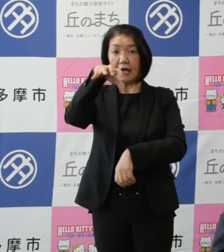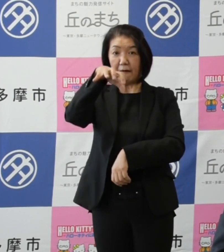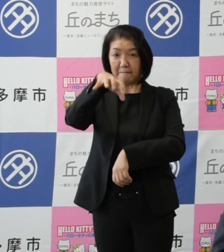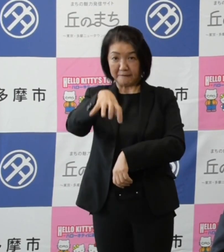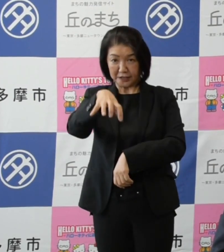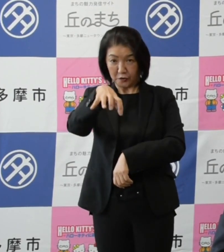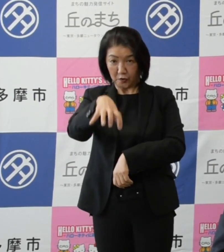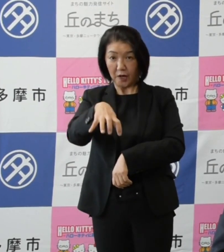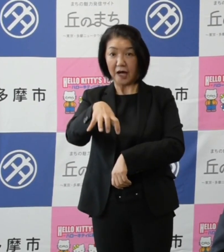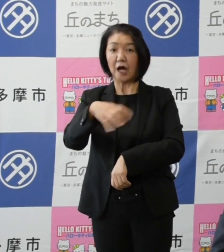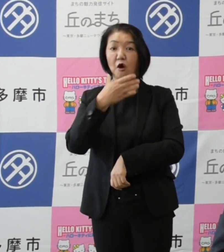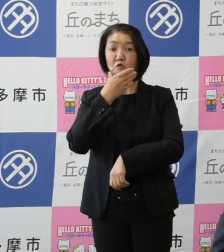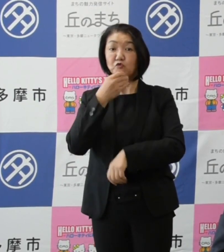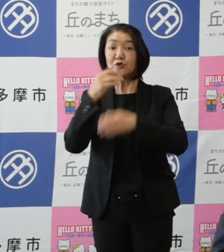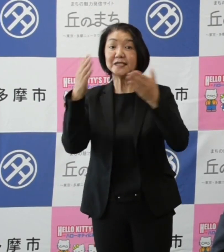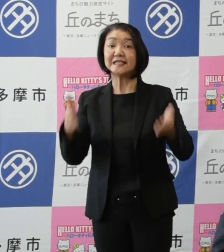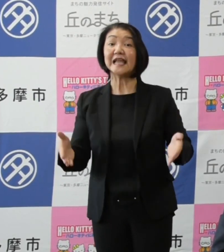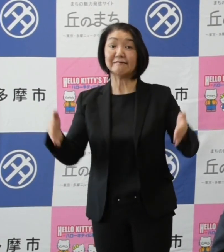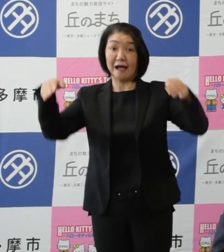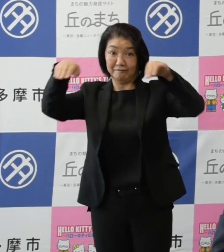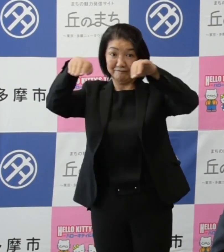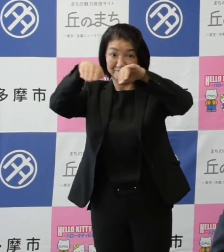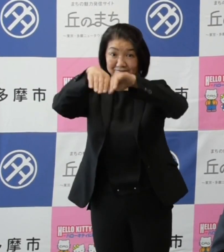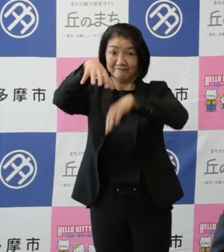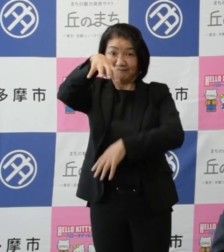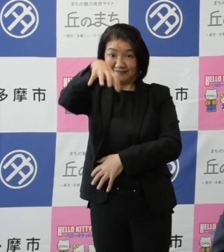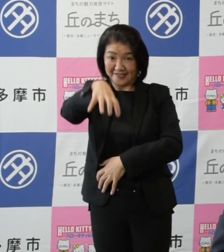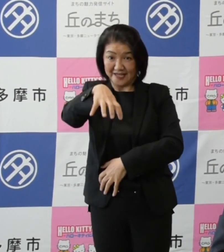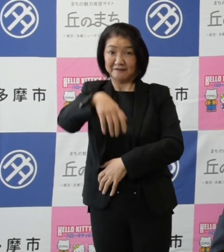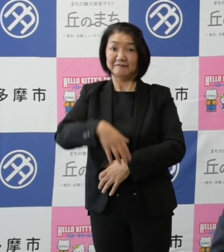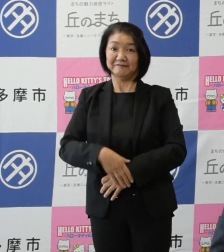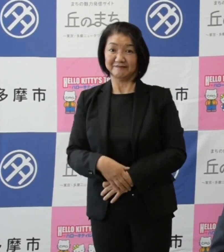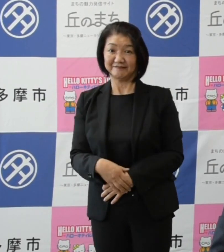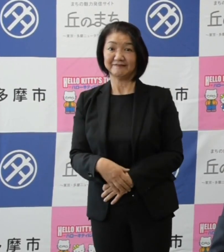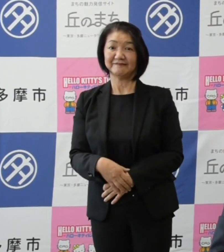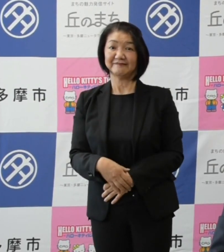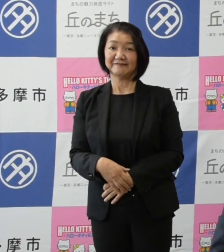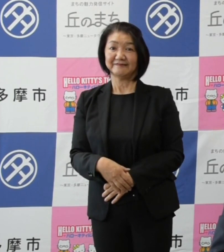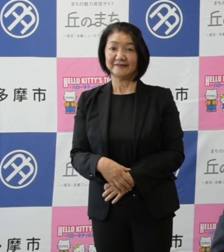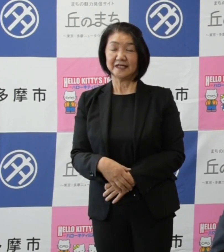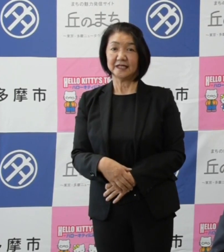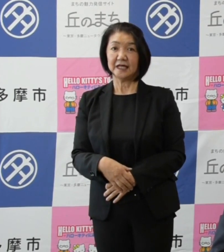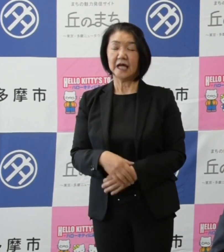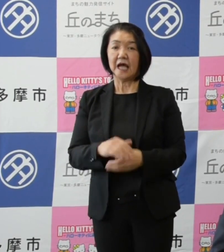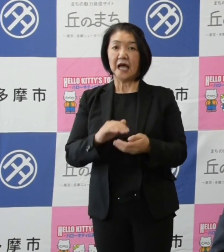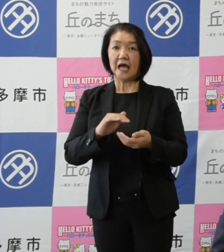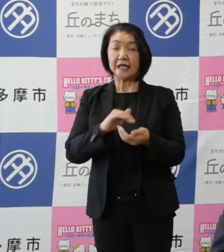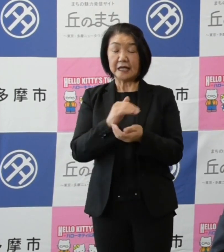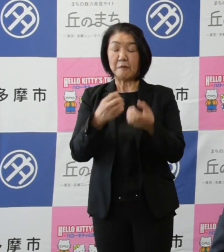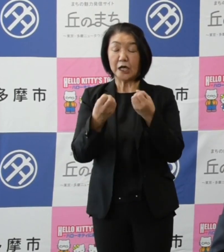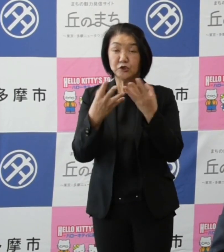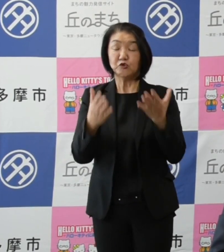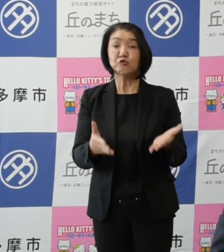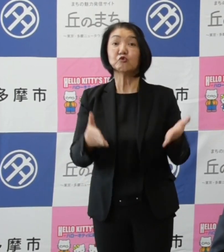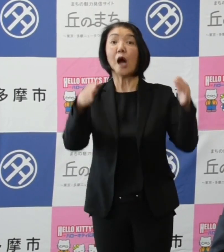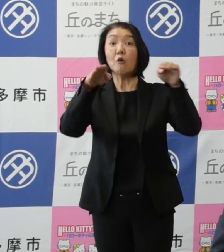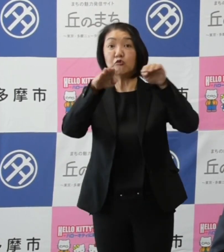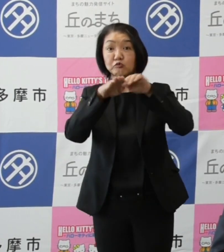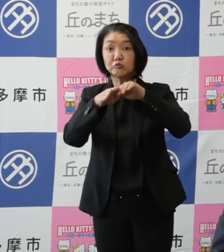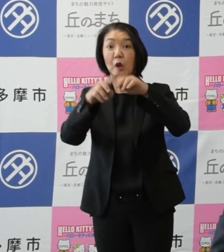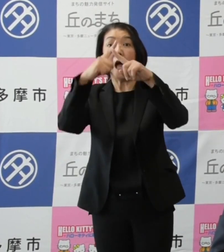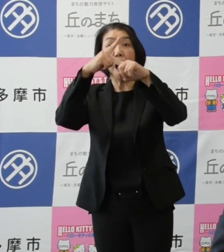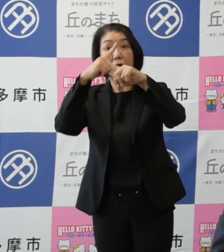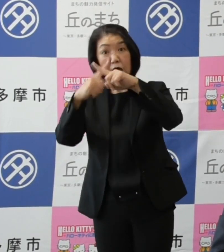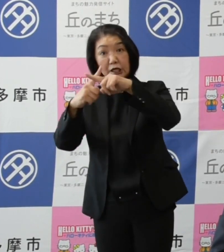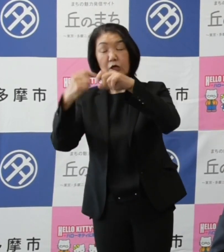にある NSP 健康福祉プラザ総合福祉センターで多摩ニュータウン演